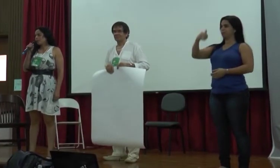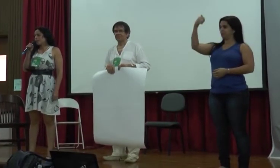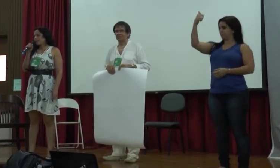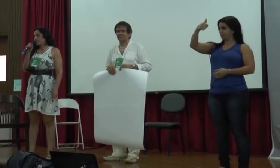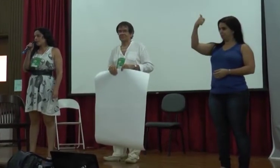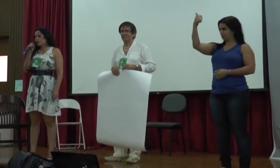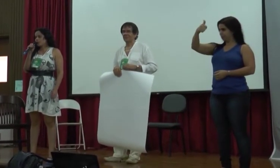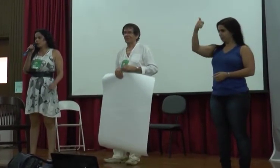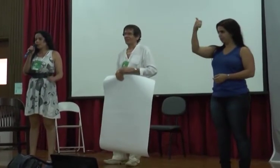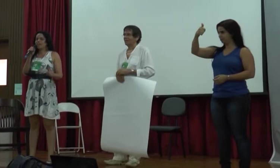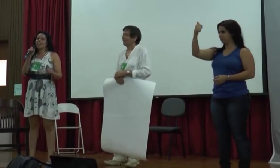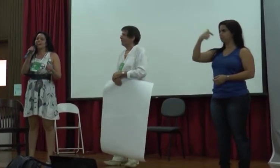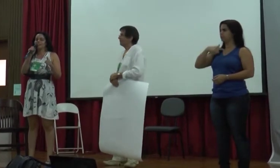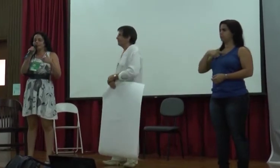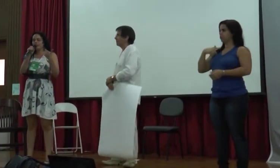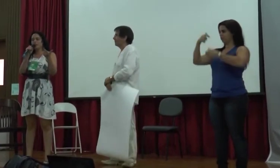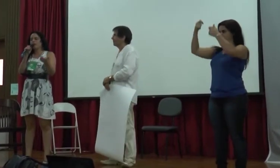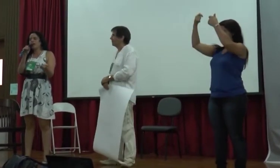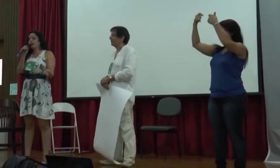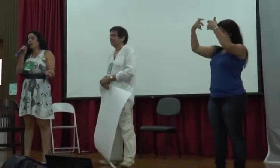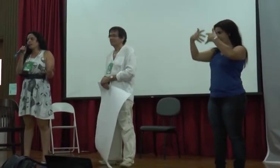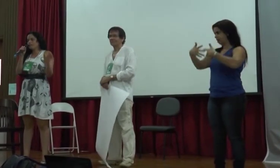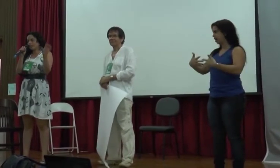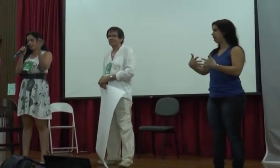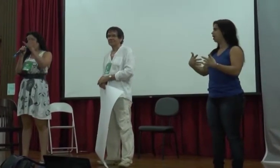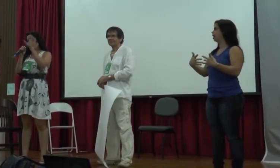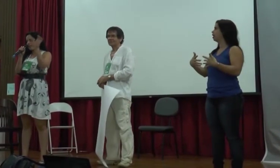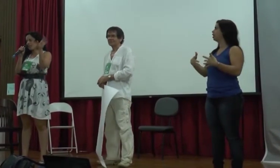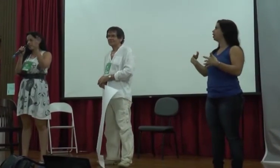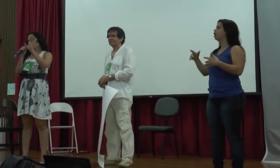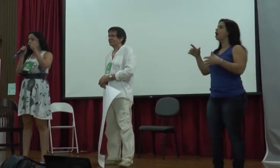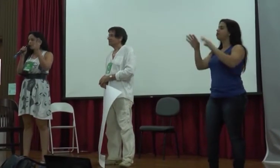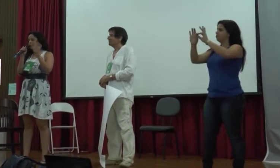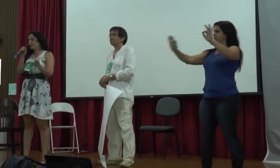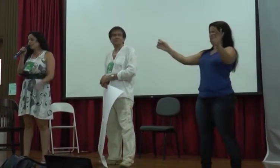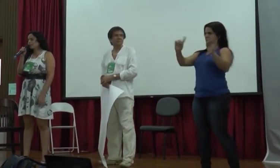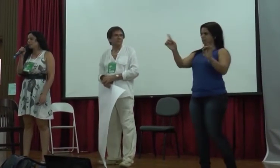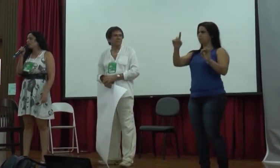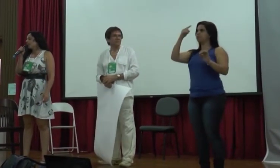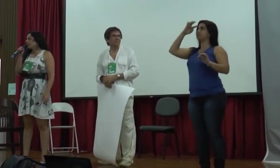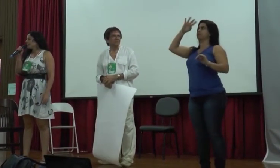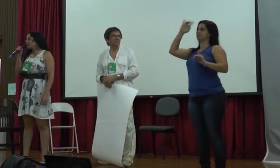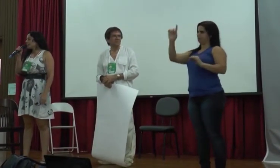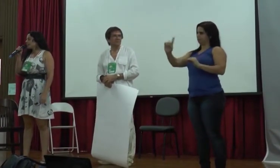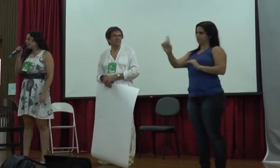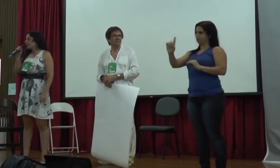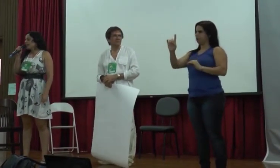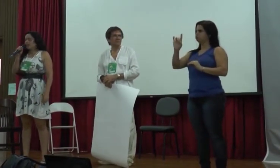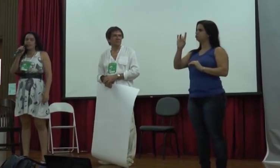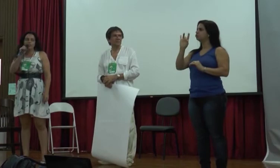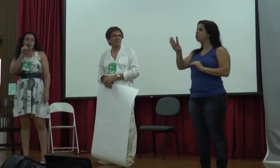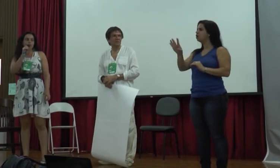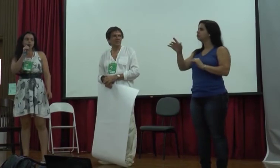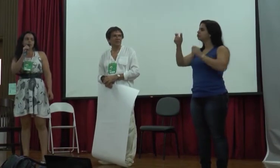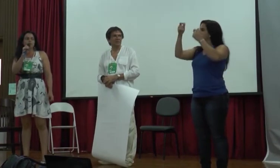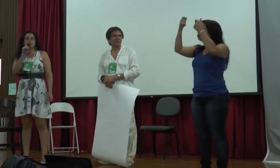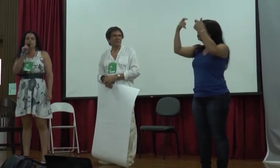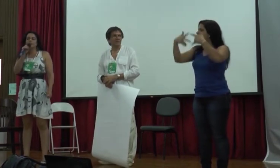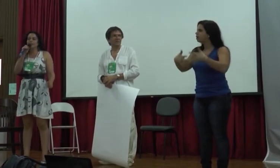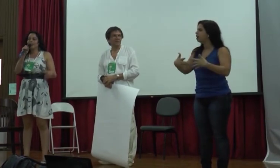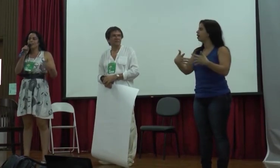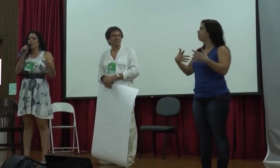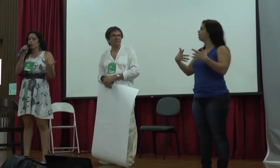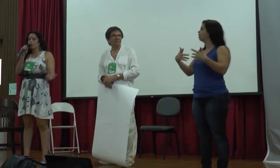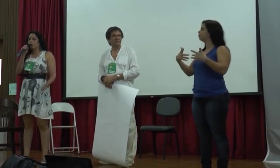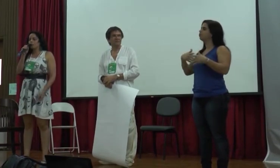Primeiro, eu vou explicar não a frase, né, o pensamento, e sim nós